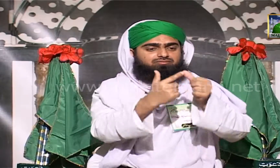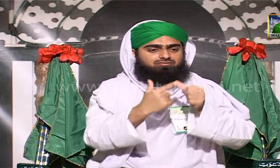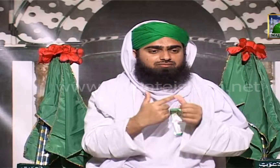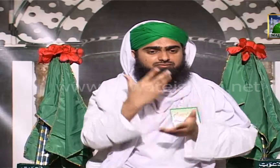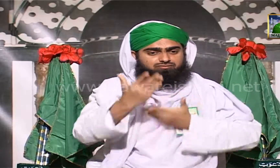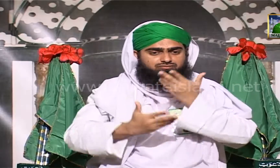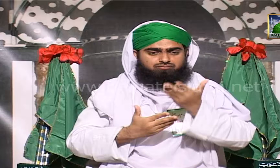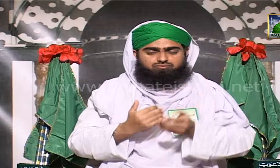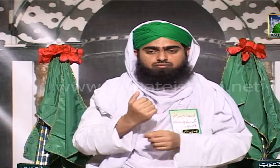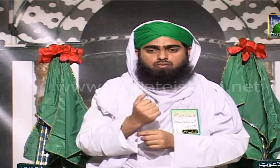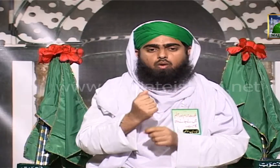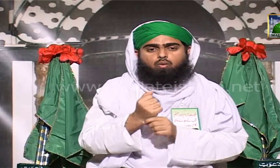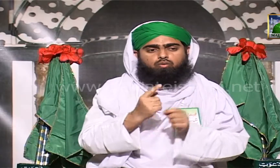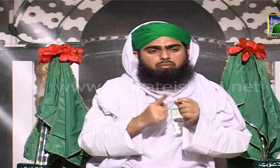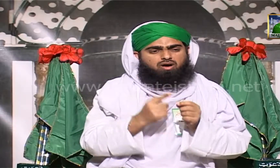اور آپ کا سلسلہ یہ کیسے شروع ہوا،